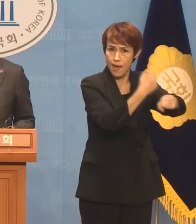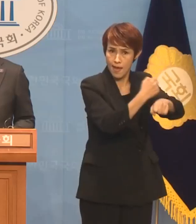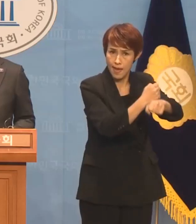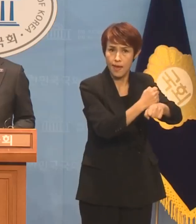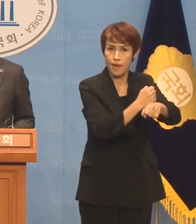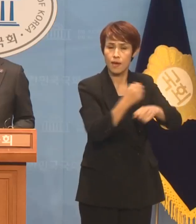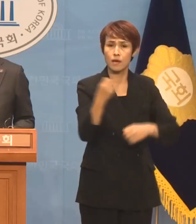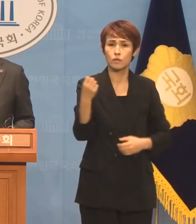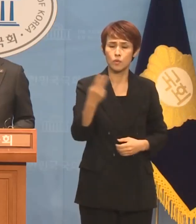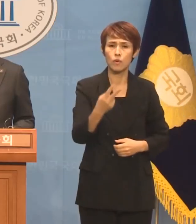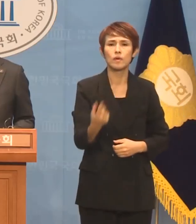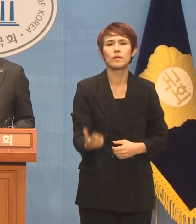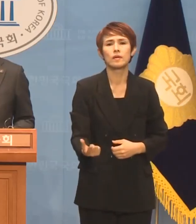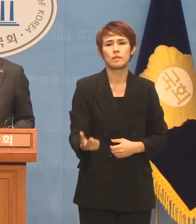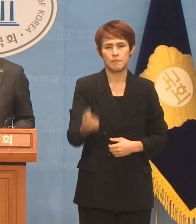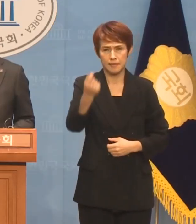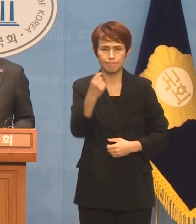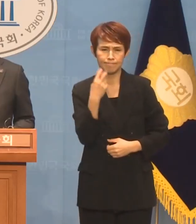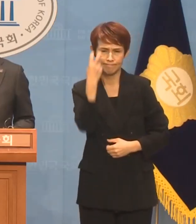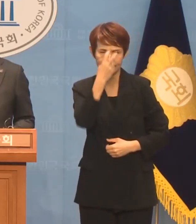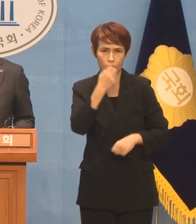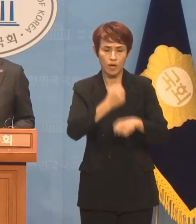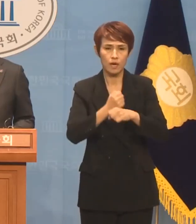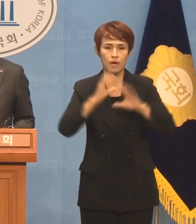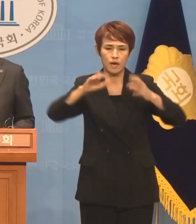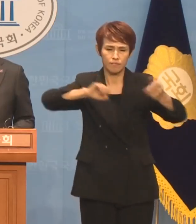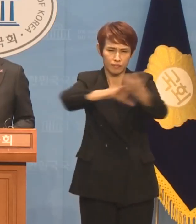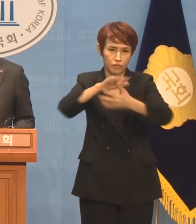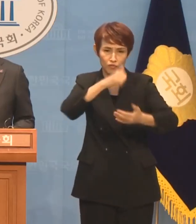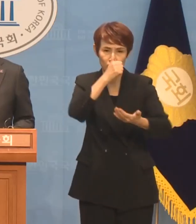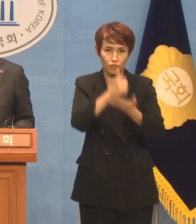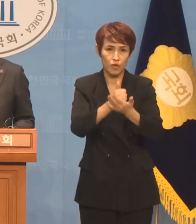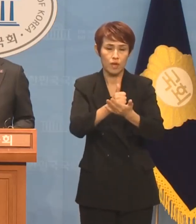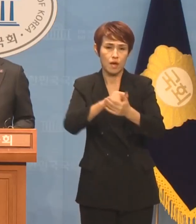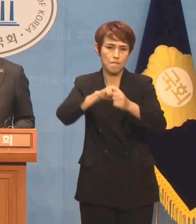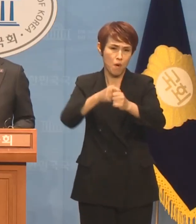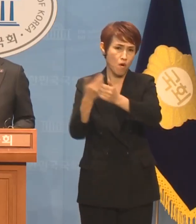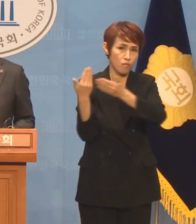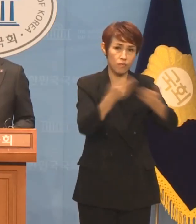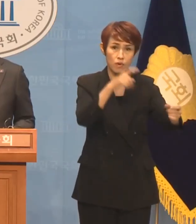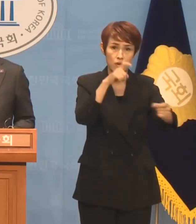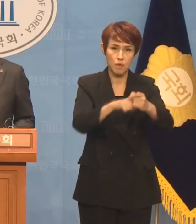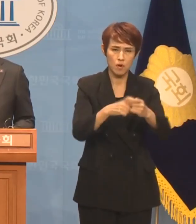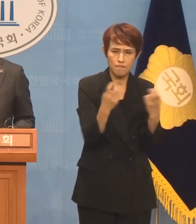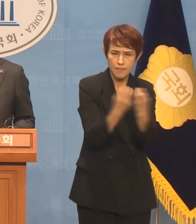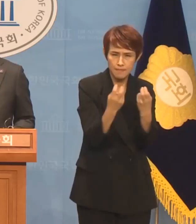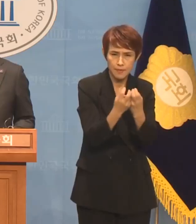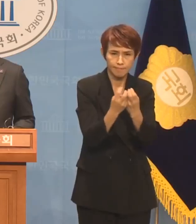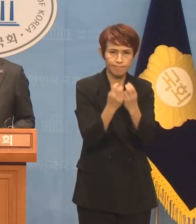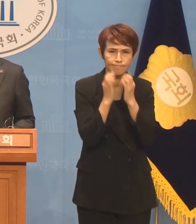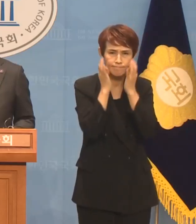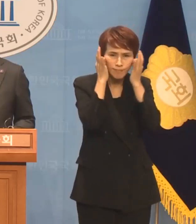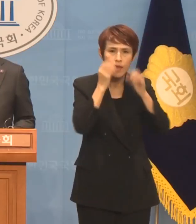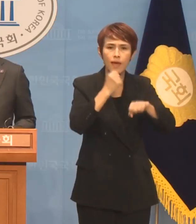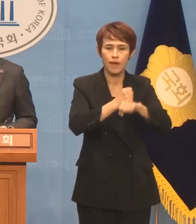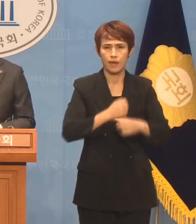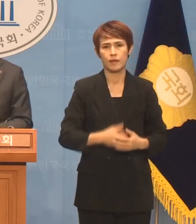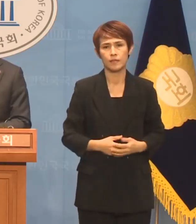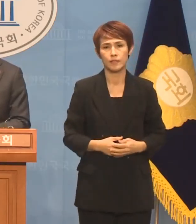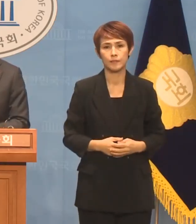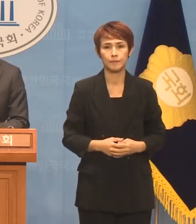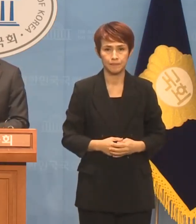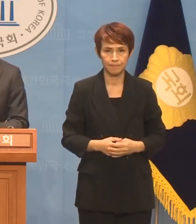포함해 신속하고 철저한 내란 단죄를 위한 모든 수단과 방법을 강구할 것입니다.